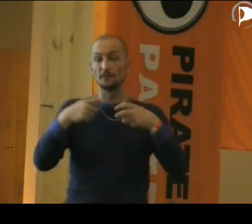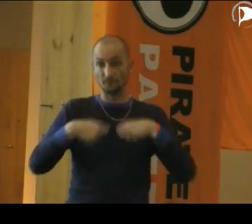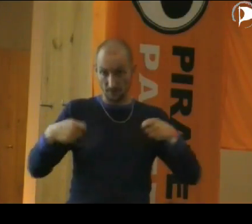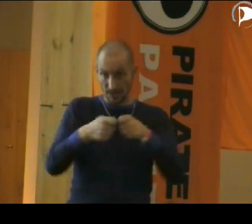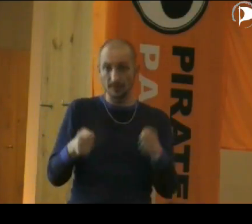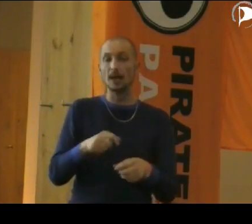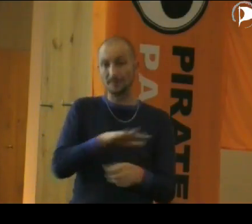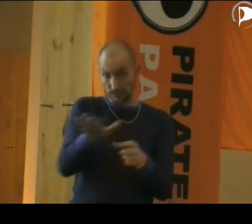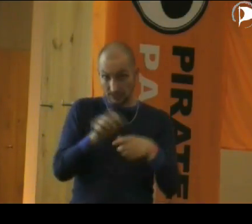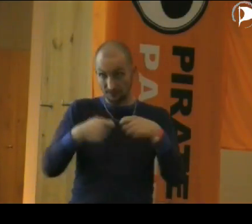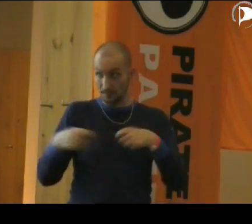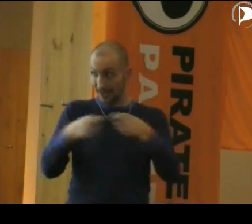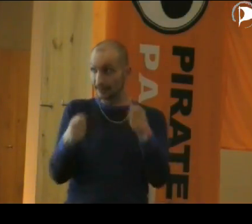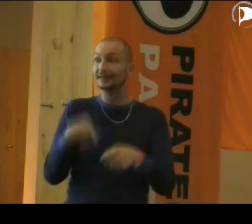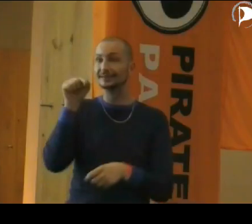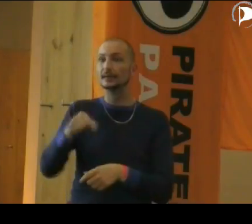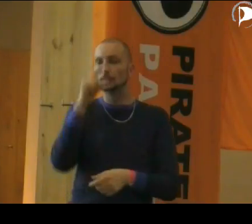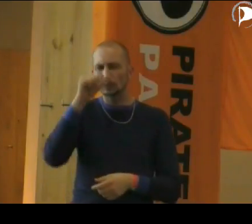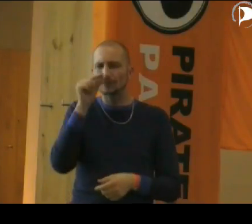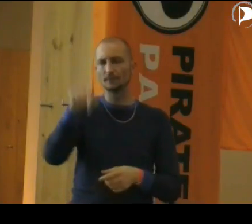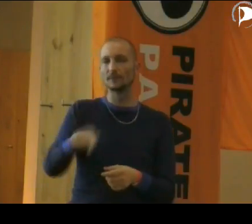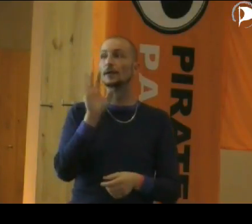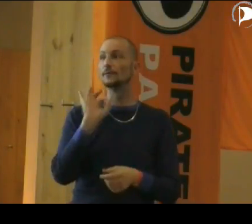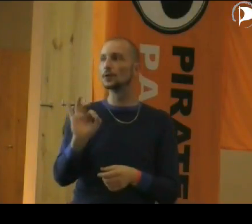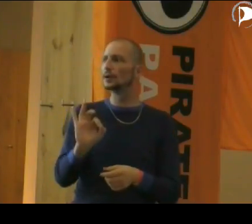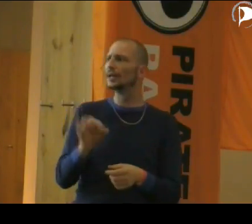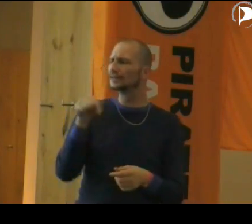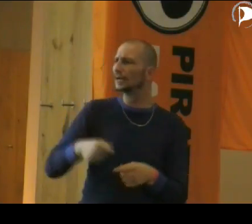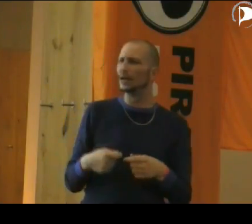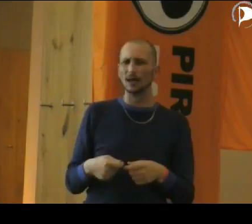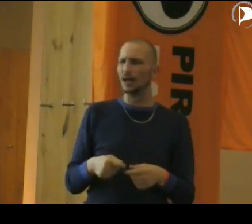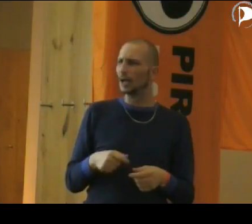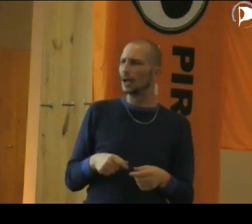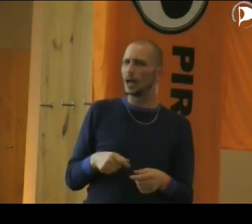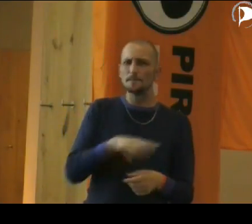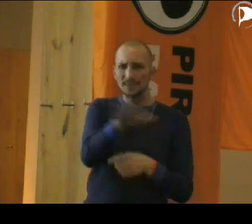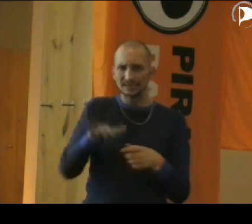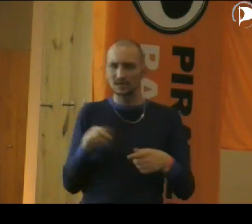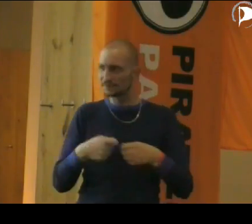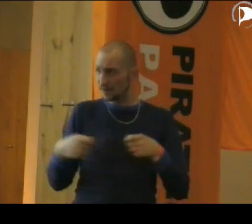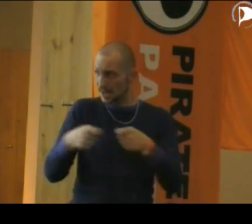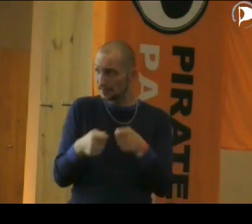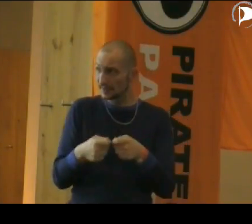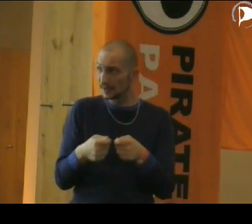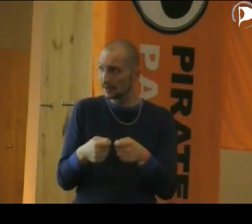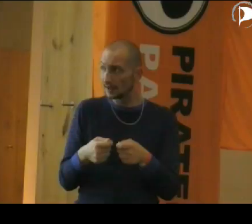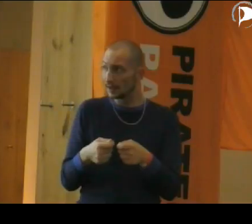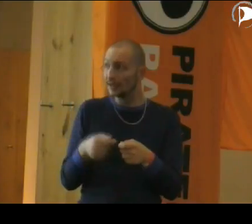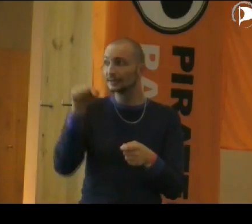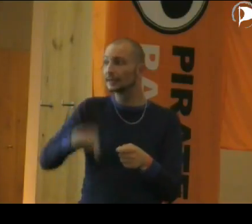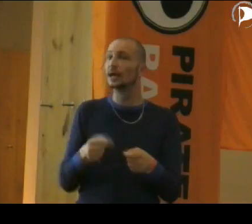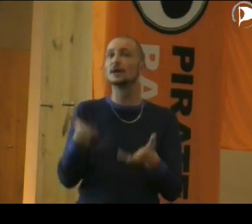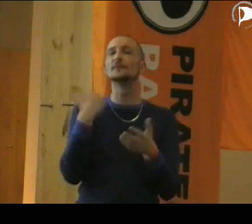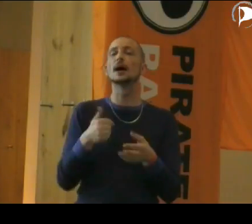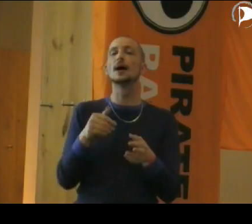nein da man sehr viel zeit hat man vorher genau ich will mich da nicht im rechenschaftsbericht abgelegt